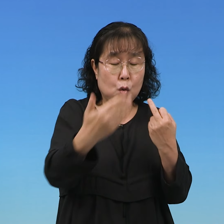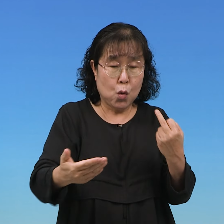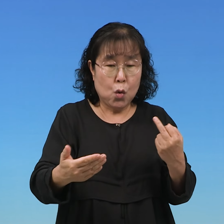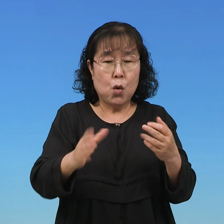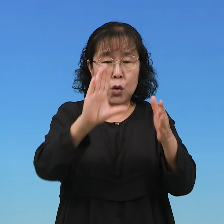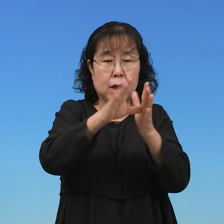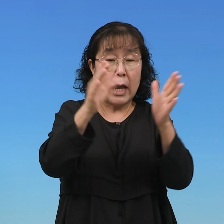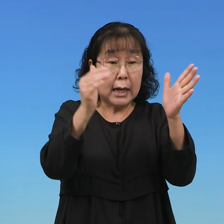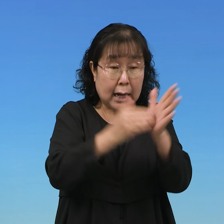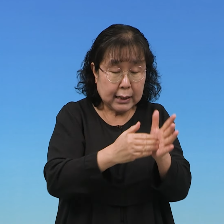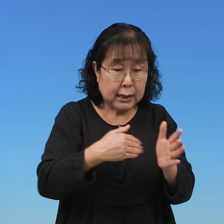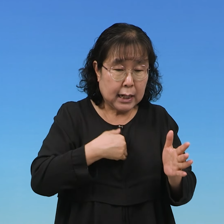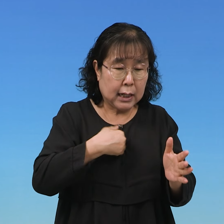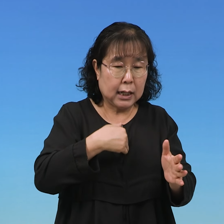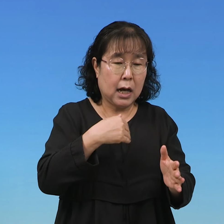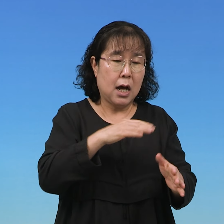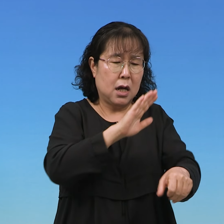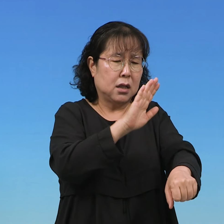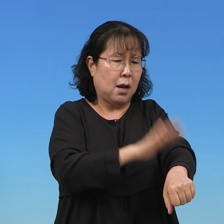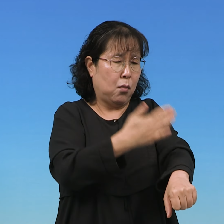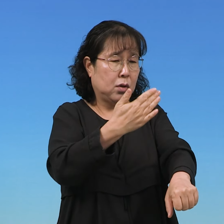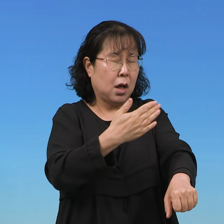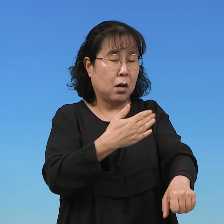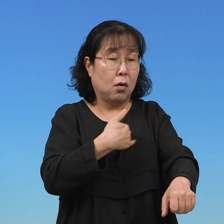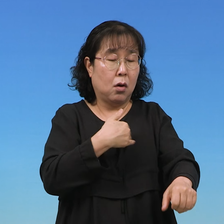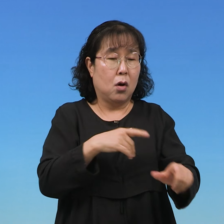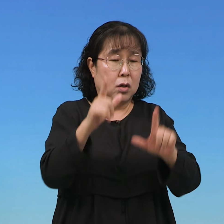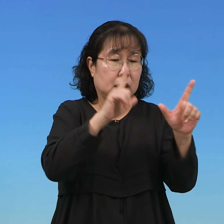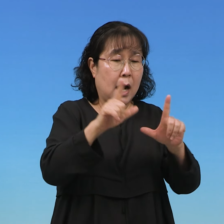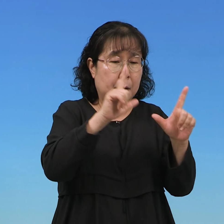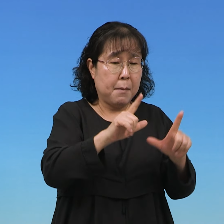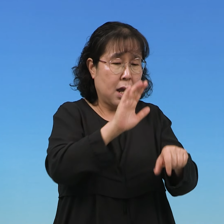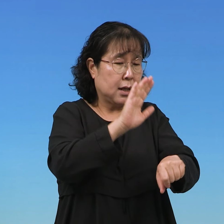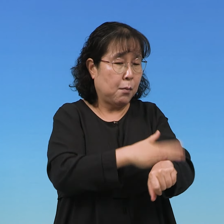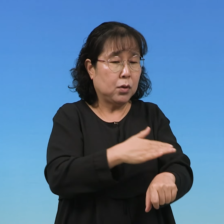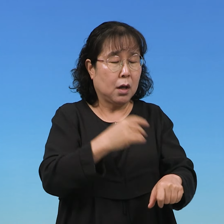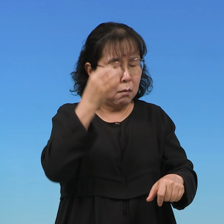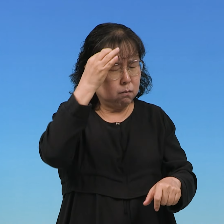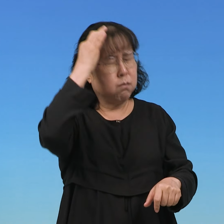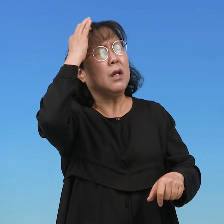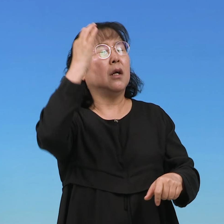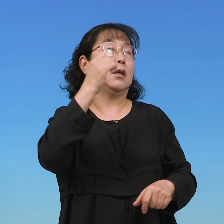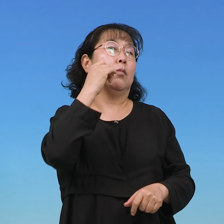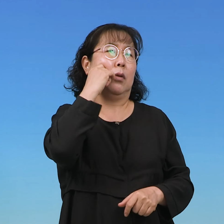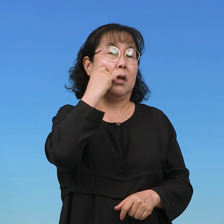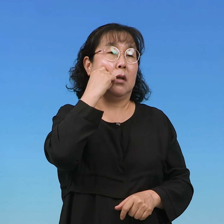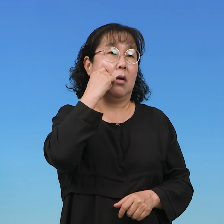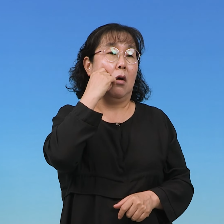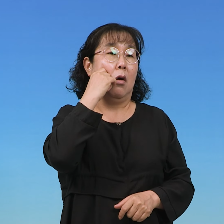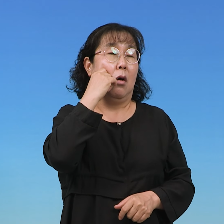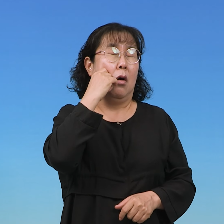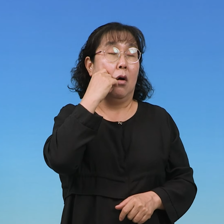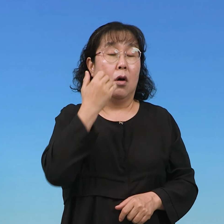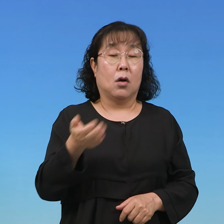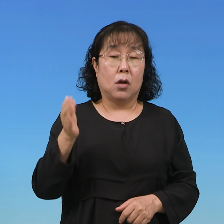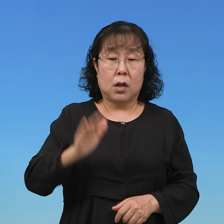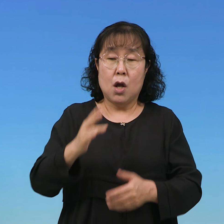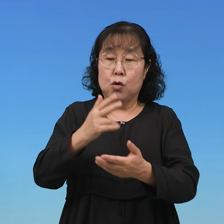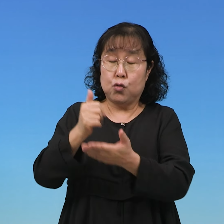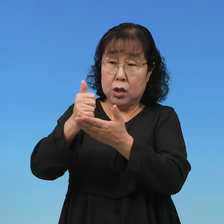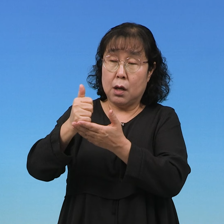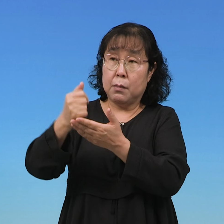이와 같으리라. 저희 주님 말씀하시는 먹고 마시고 장가들고 시집가고, 이게 뭐가 잘못된